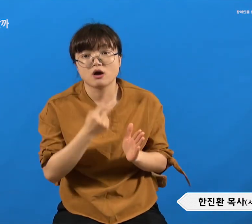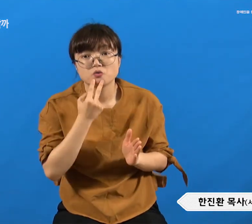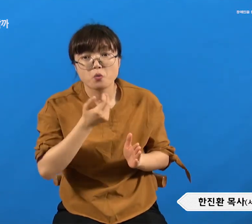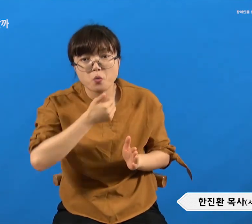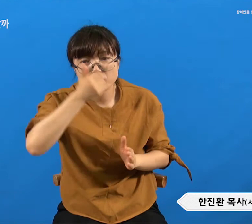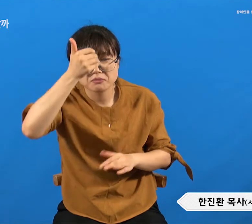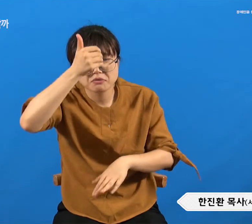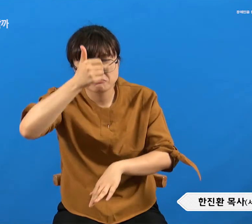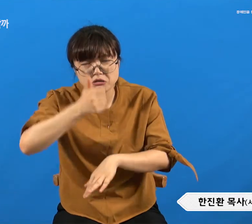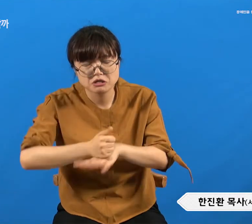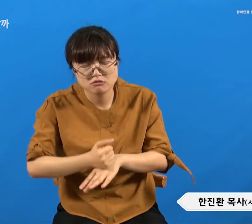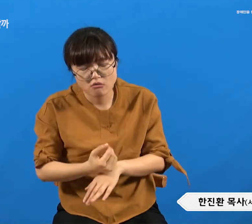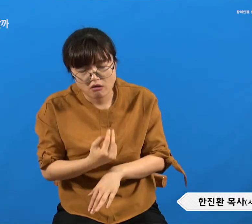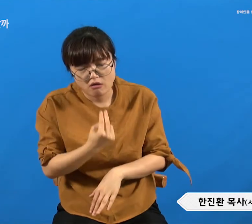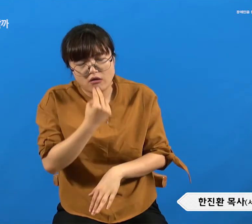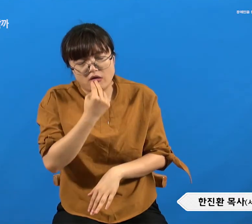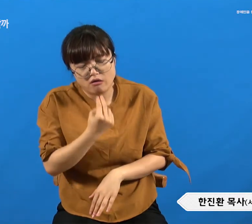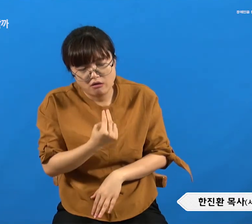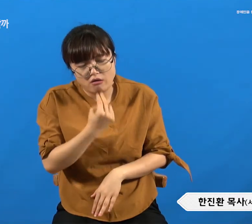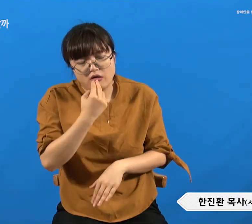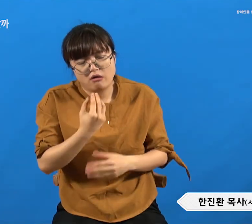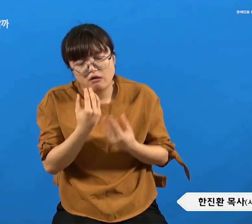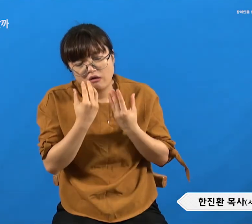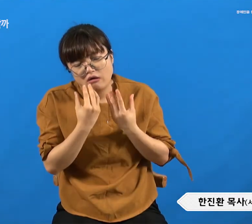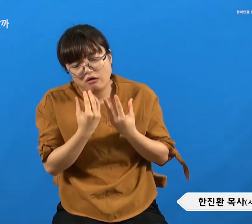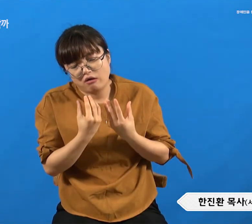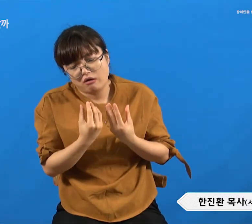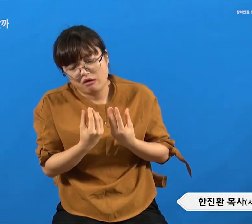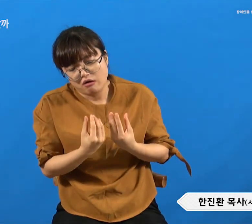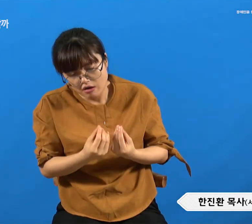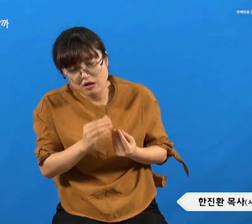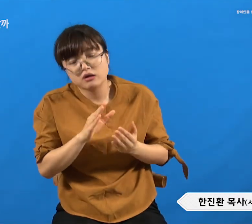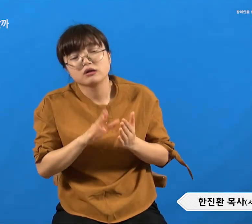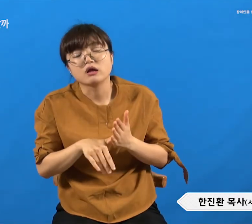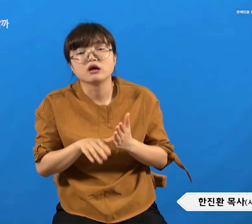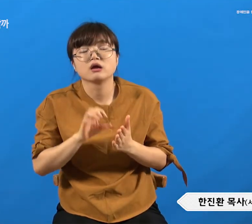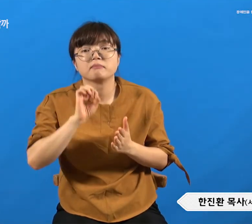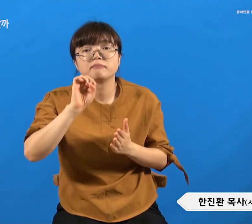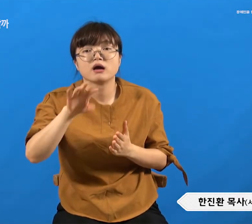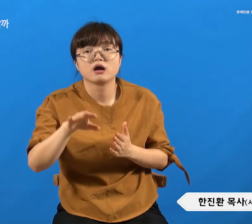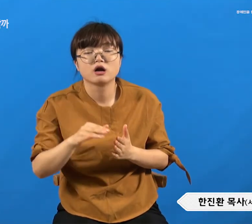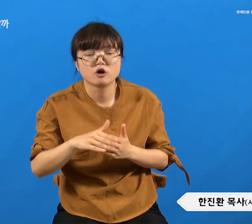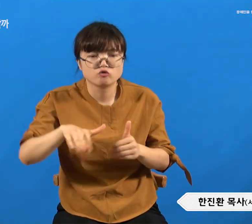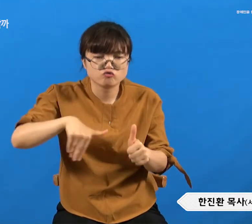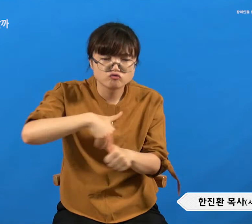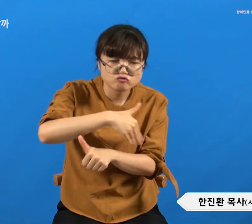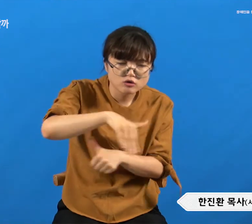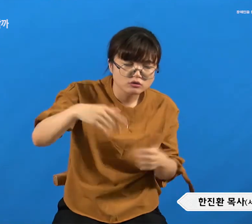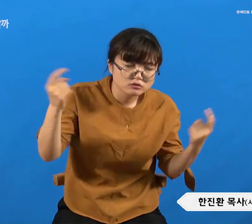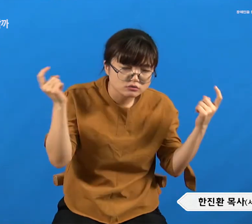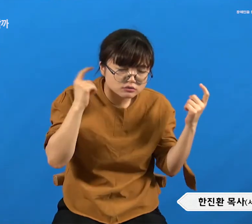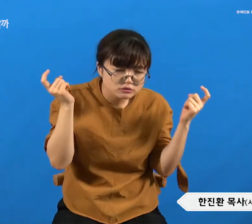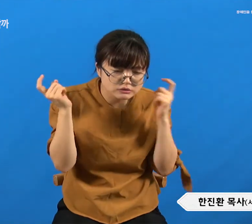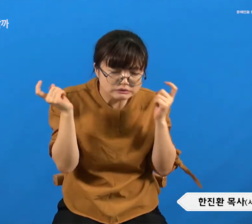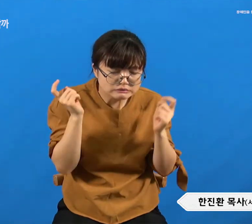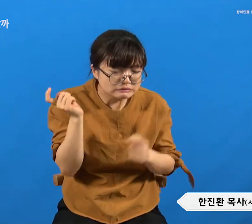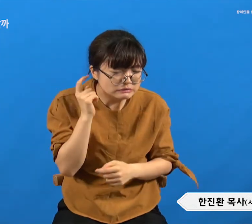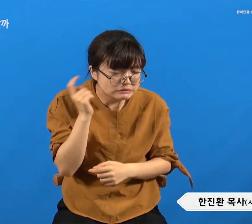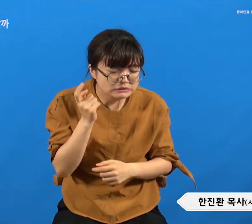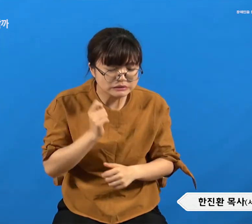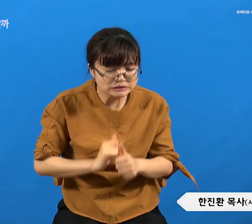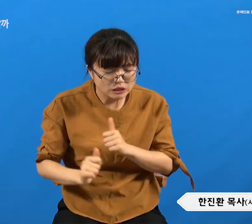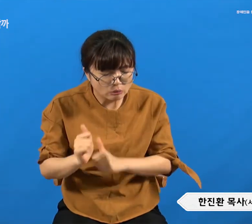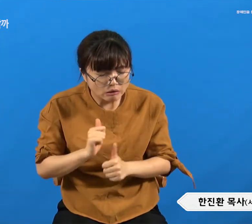요셉이 마지막 숨을 몰아쉬면서 그렇게 유언을 남길 때 아마 둘러서서 듣는 자손들은 마음에